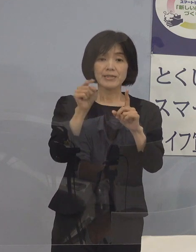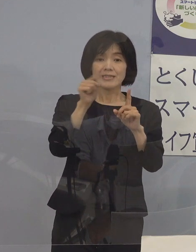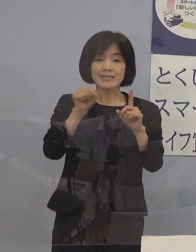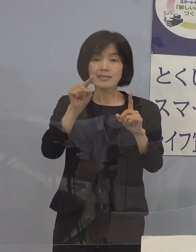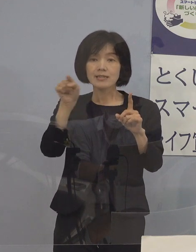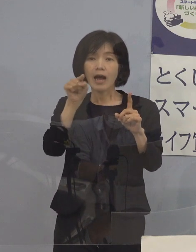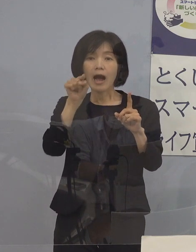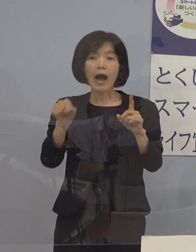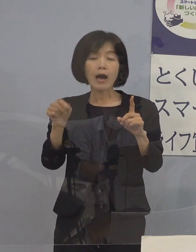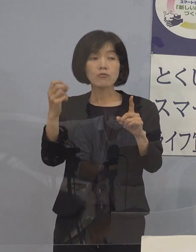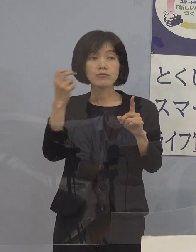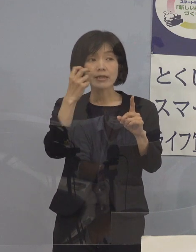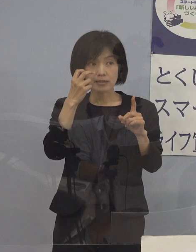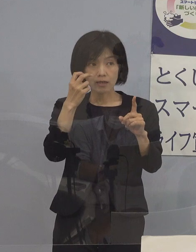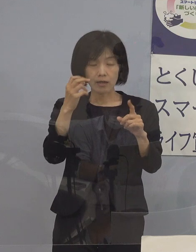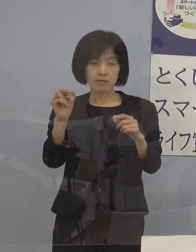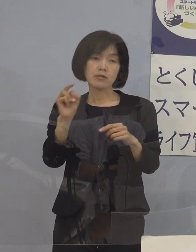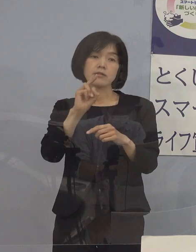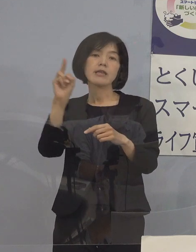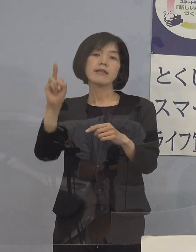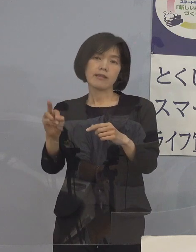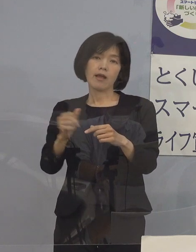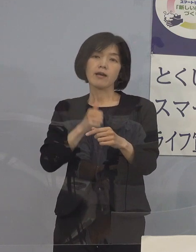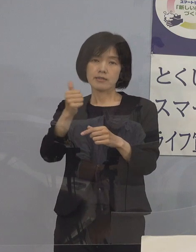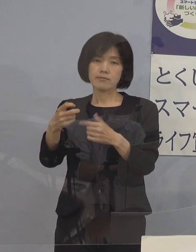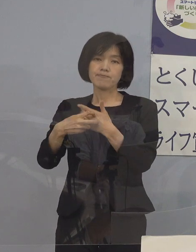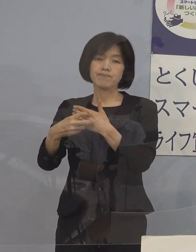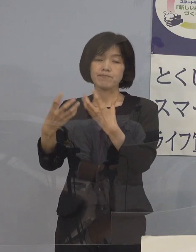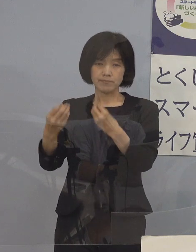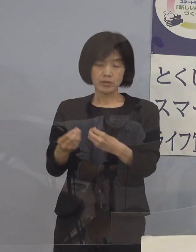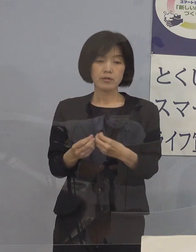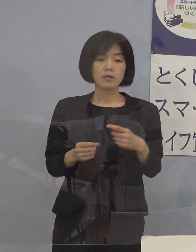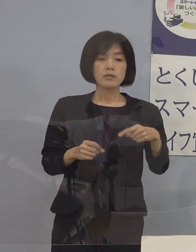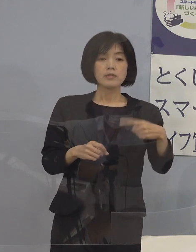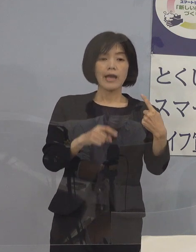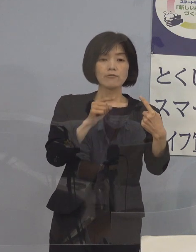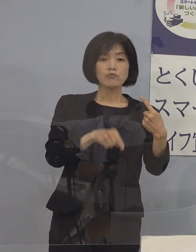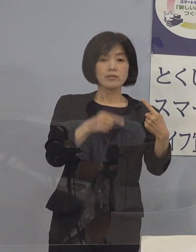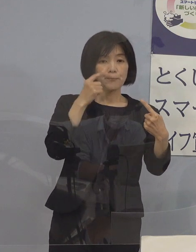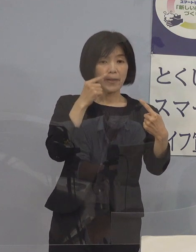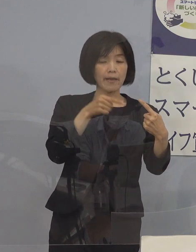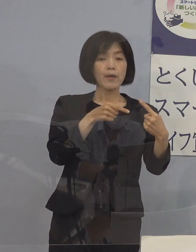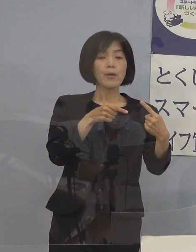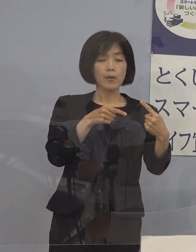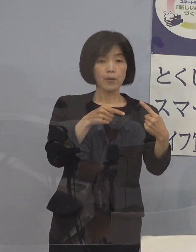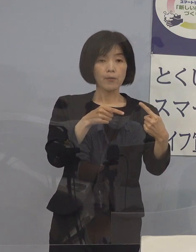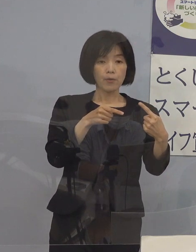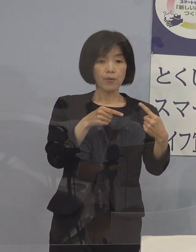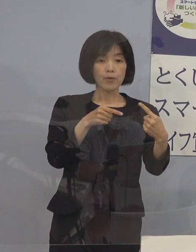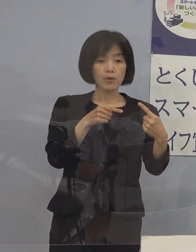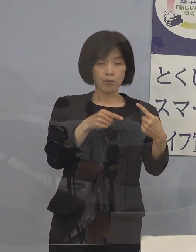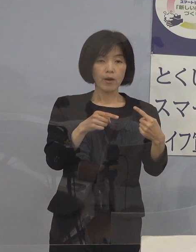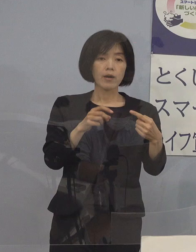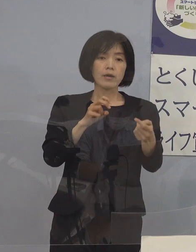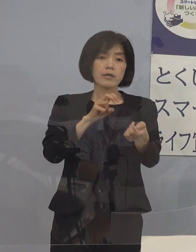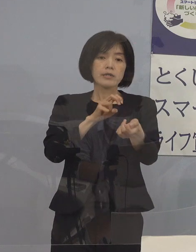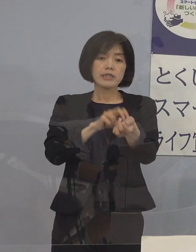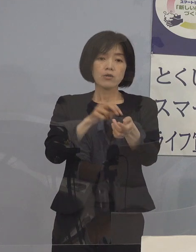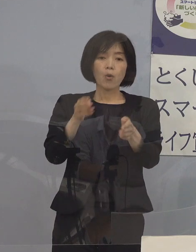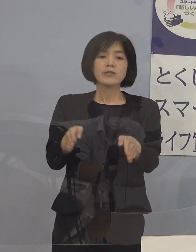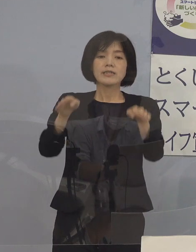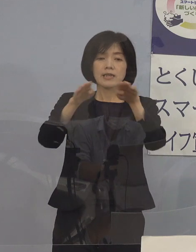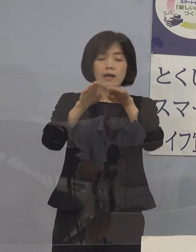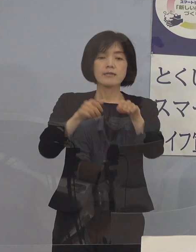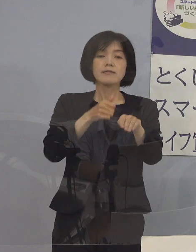査 センター です。それから100例目の方、こちらは医療機関